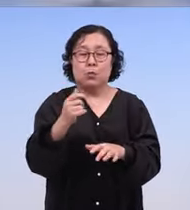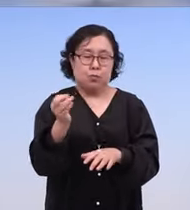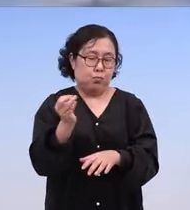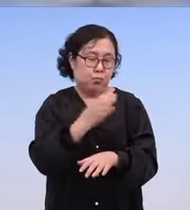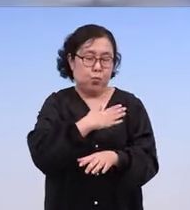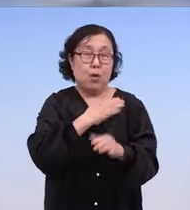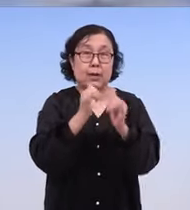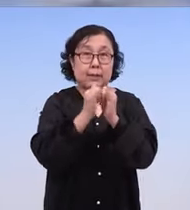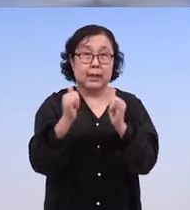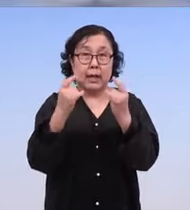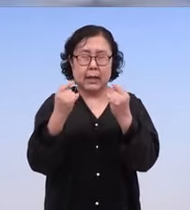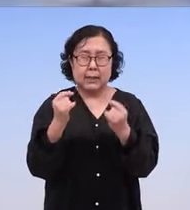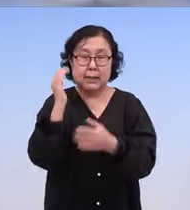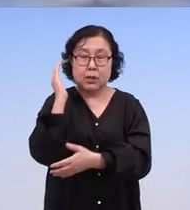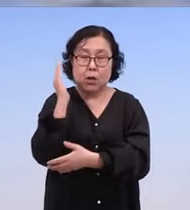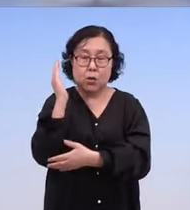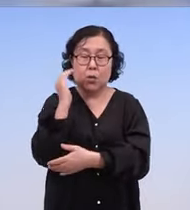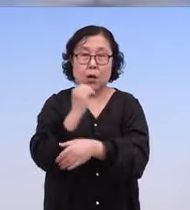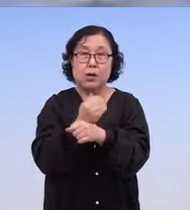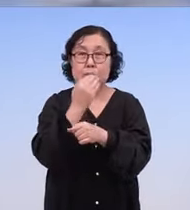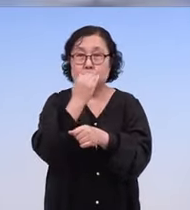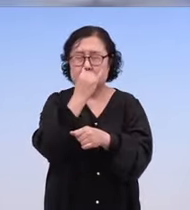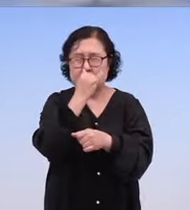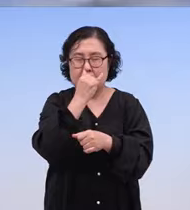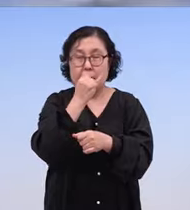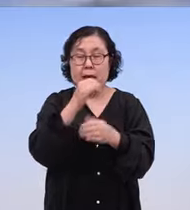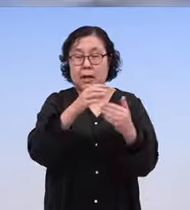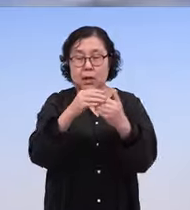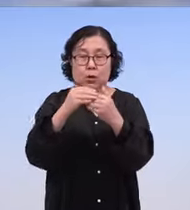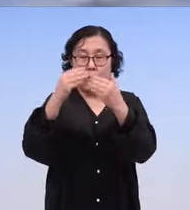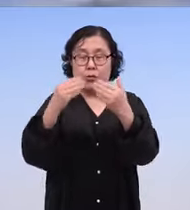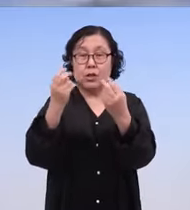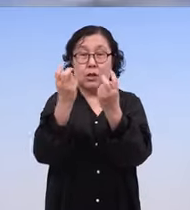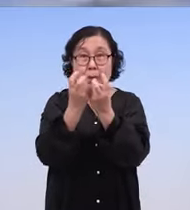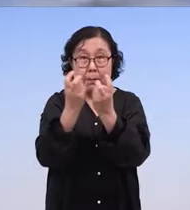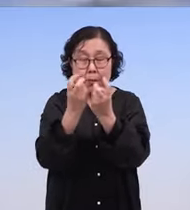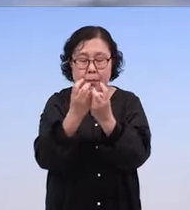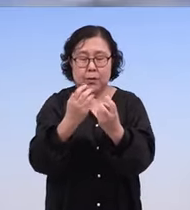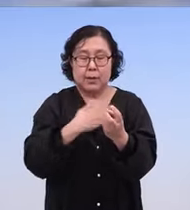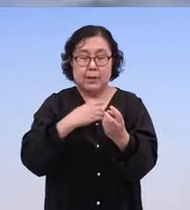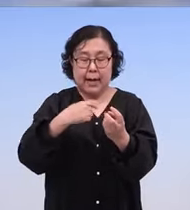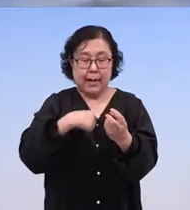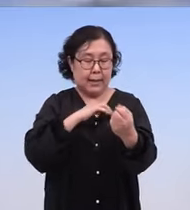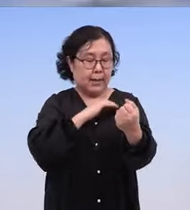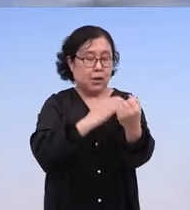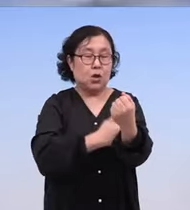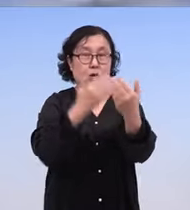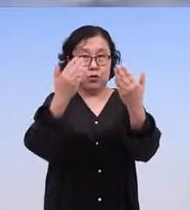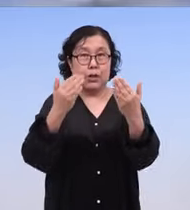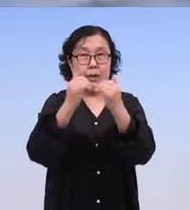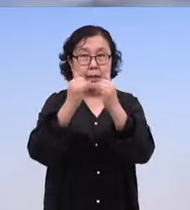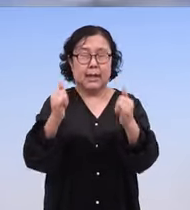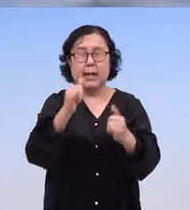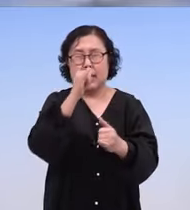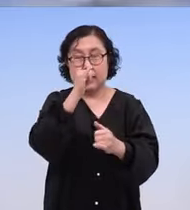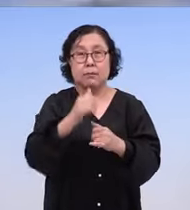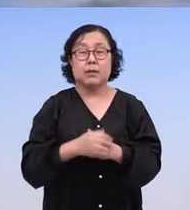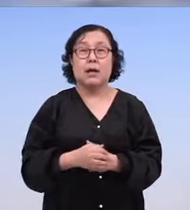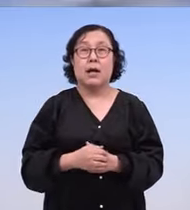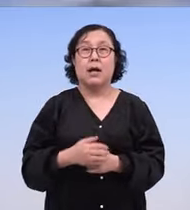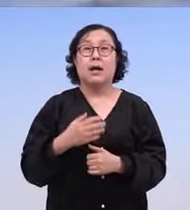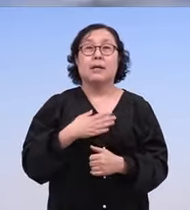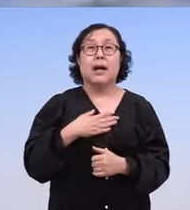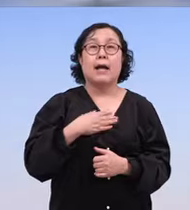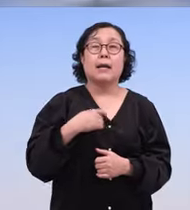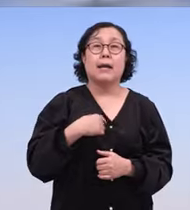부유한 자처럼 설교할 수 있도록 인도해 주시는 비결, 내게 능력 주시는 분이 계시다는 거예요. 내게 능력